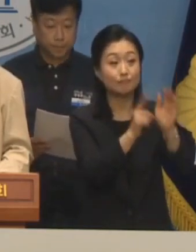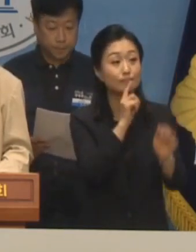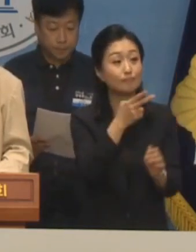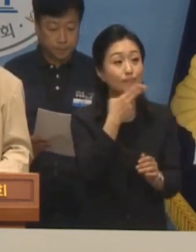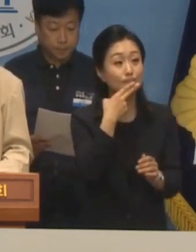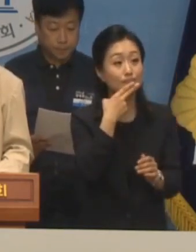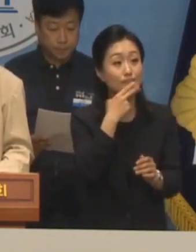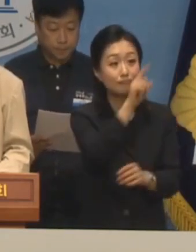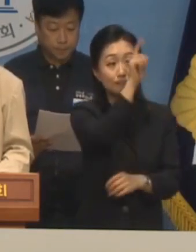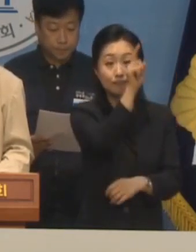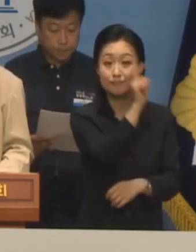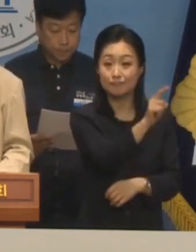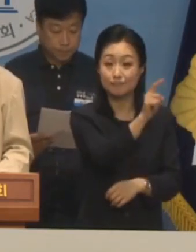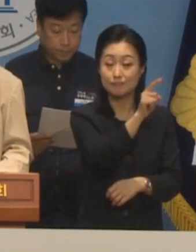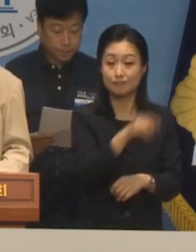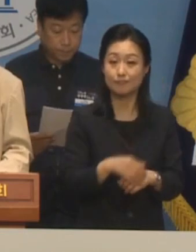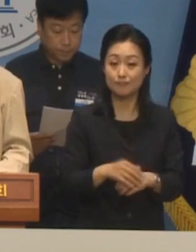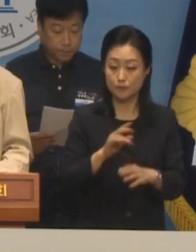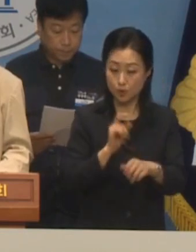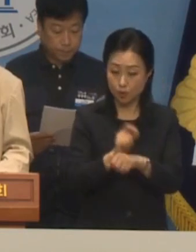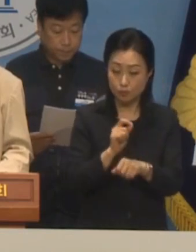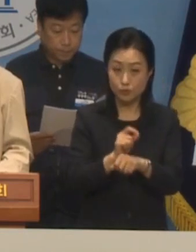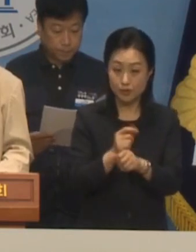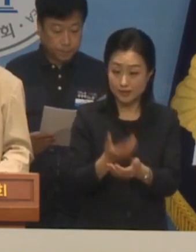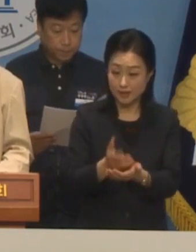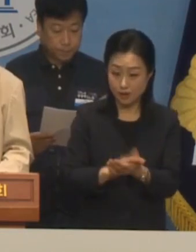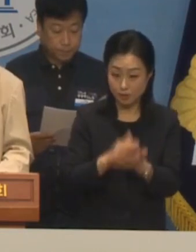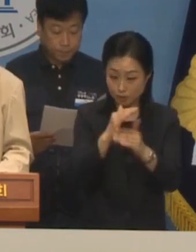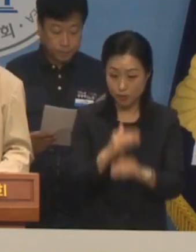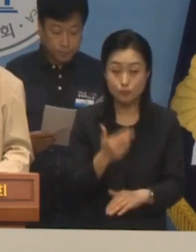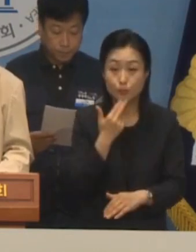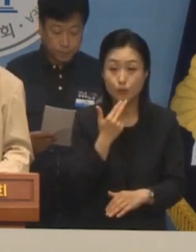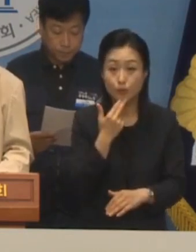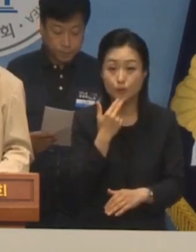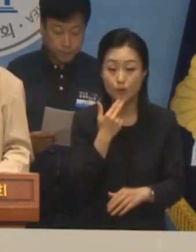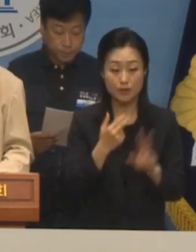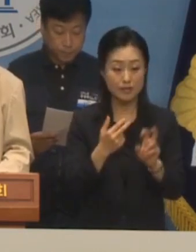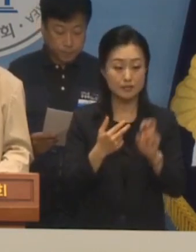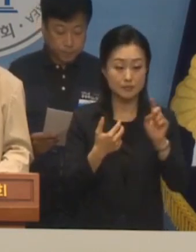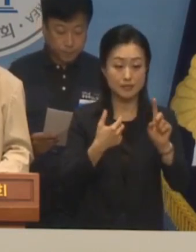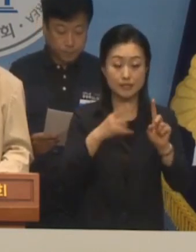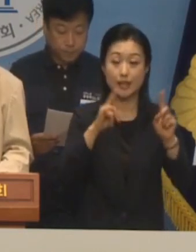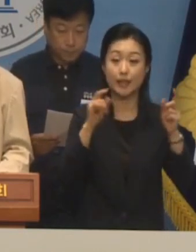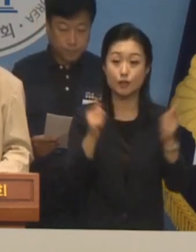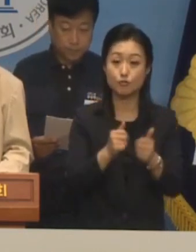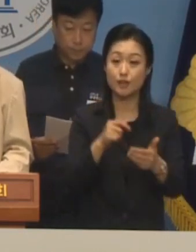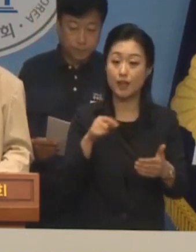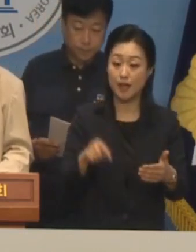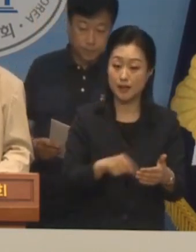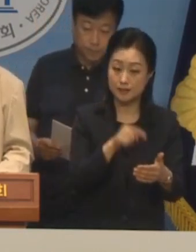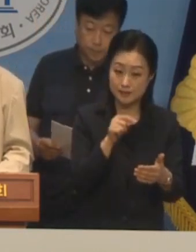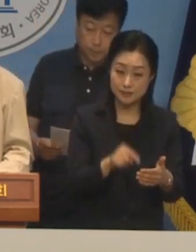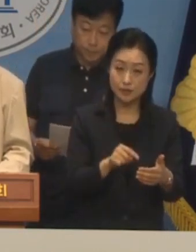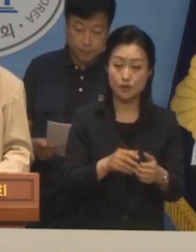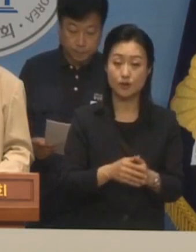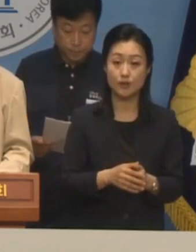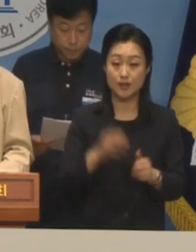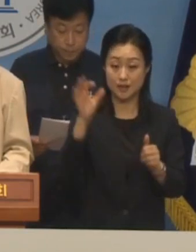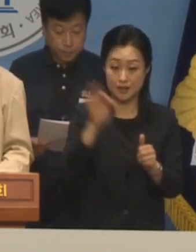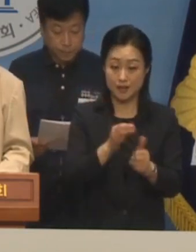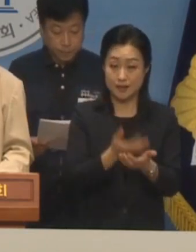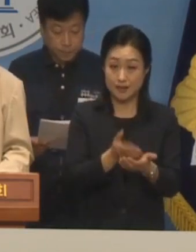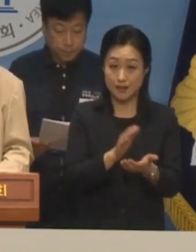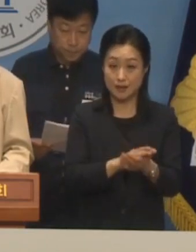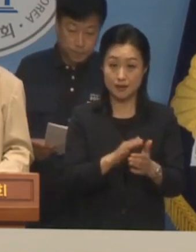계십니까? 구조개혁 안이 없다고 그나마 21대 국회에서 유일하게 접근했던